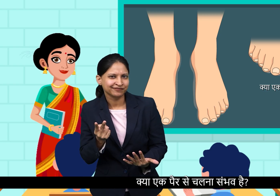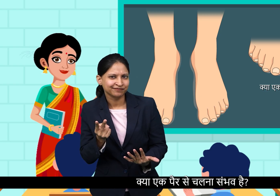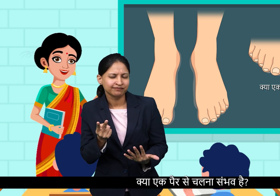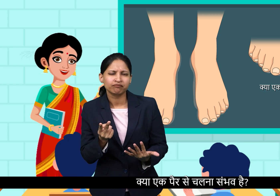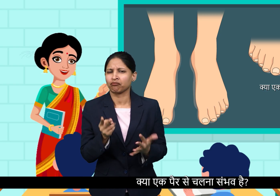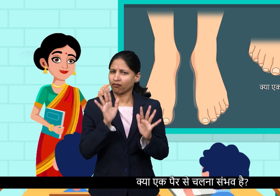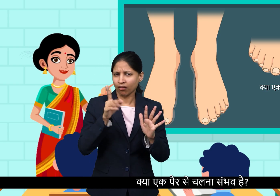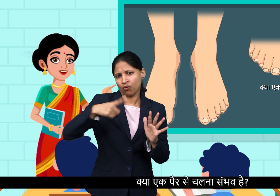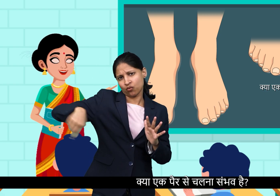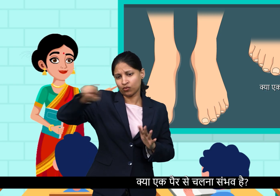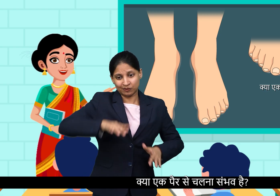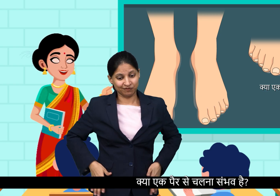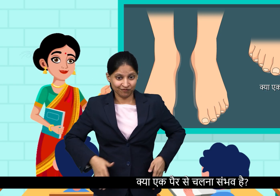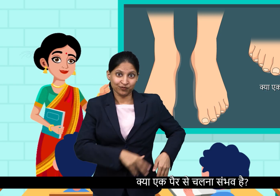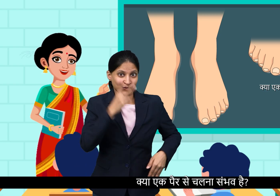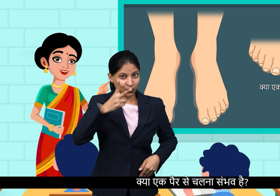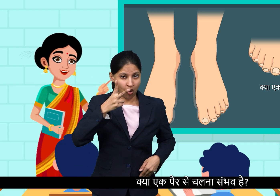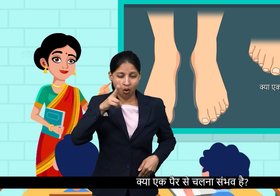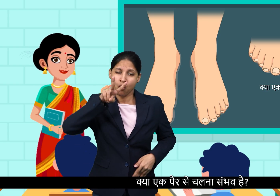चलना संभव है?